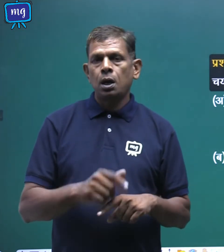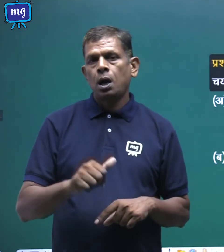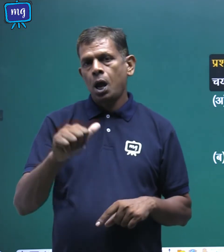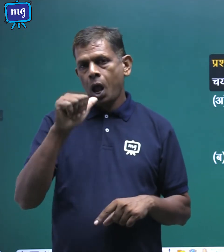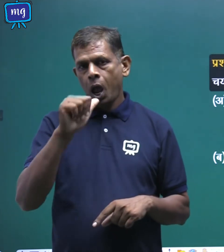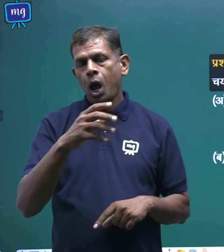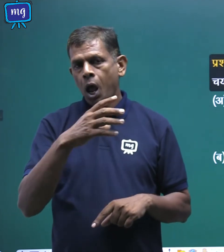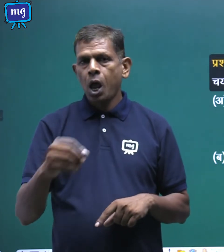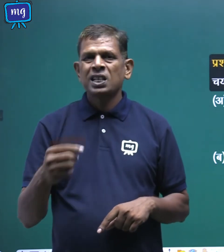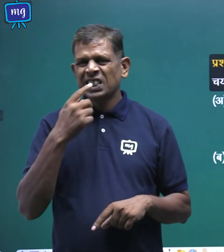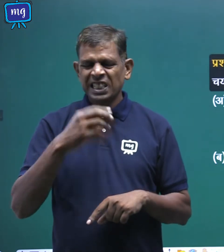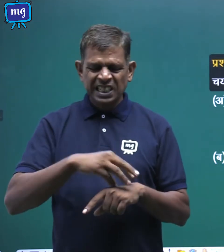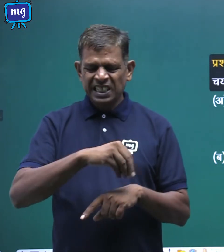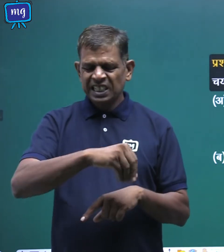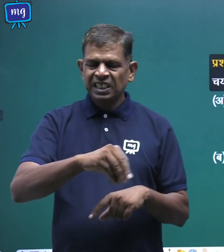जल एवं खनिज